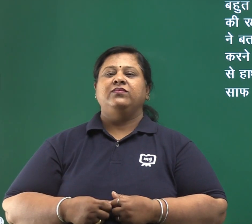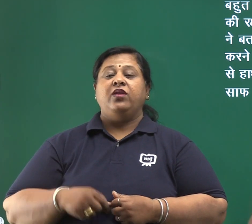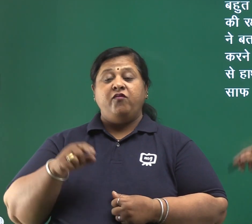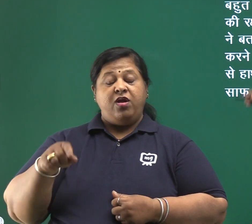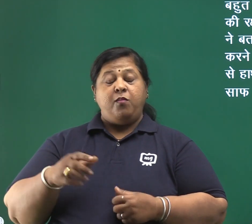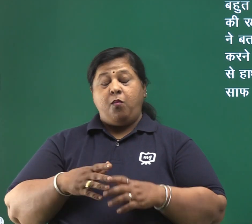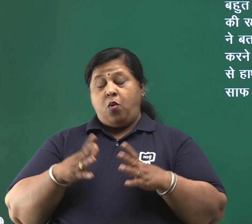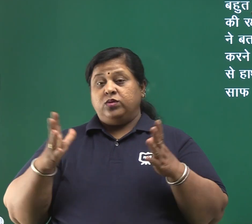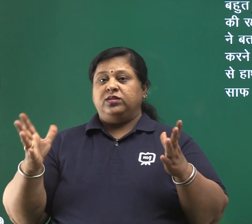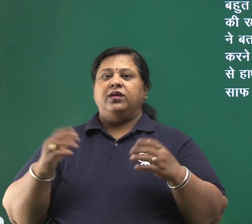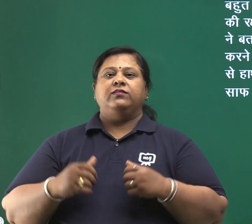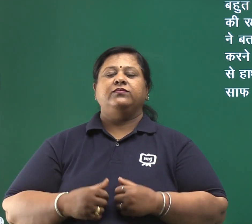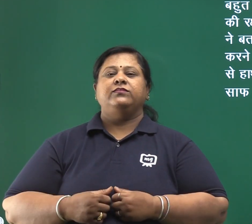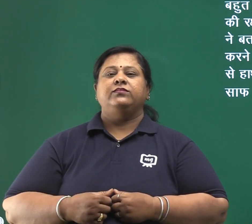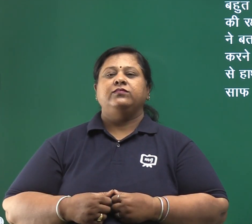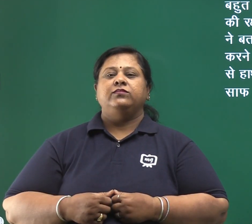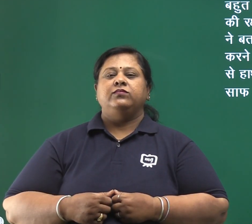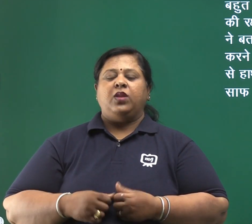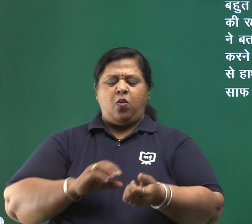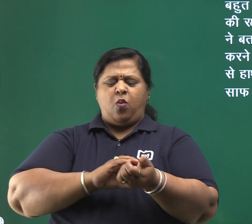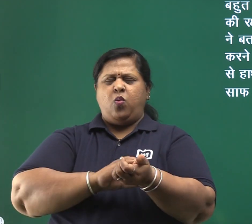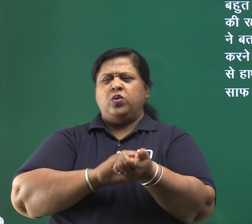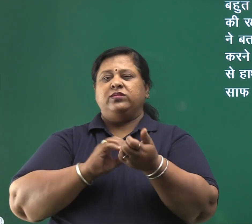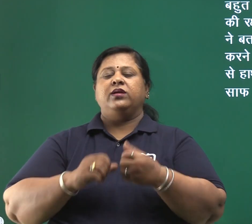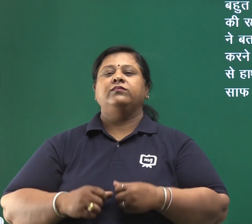वे बहुत से रोगों से